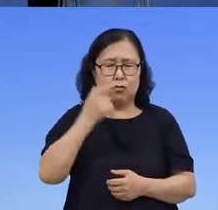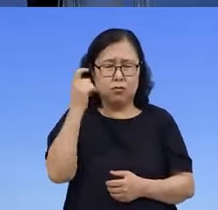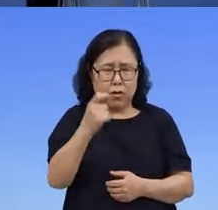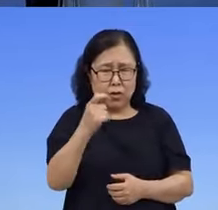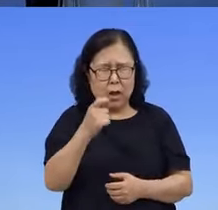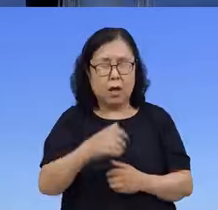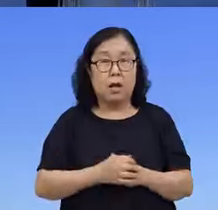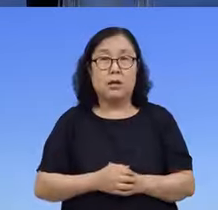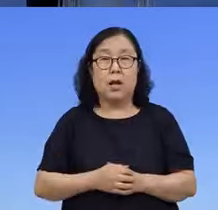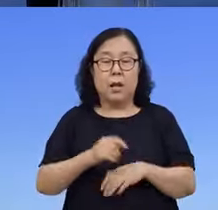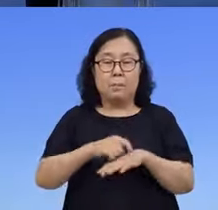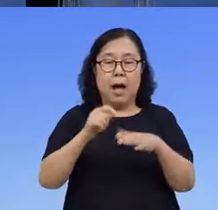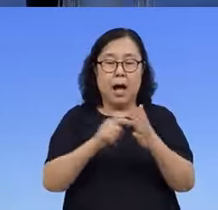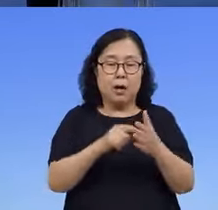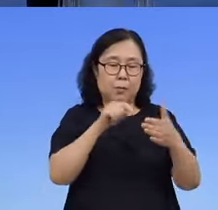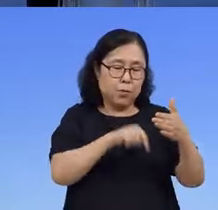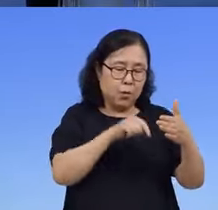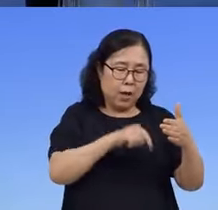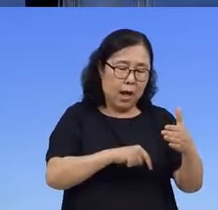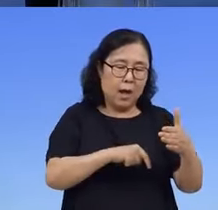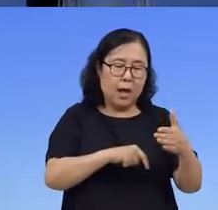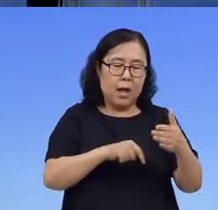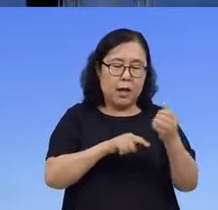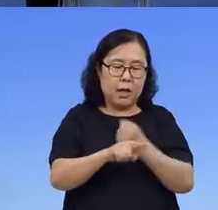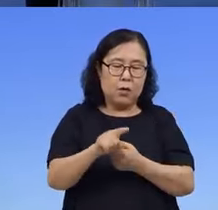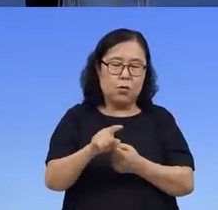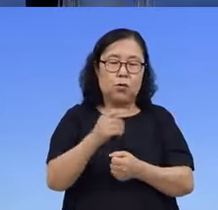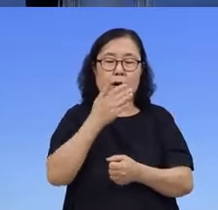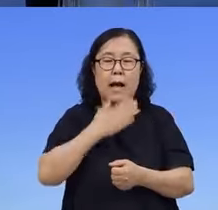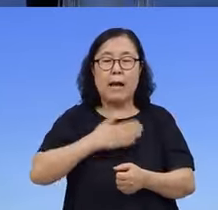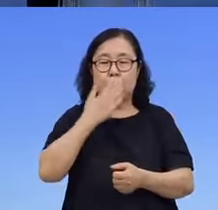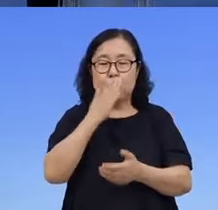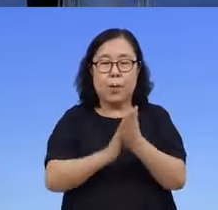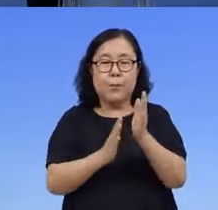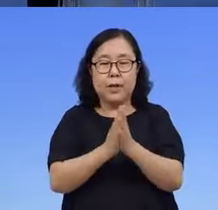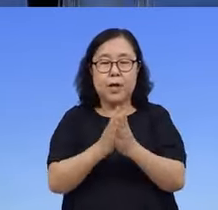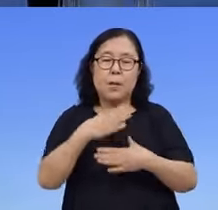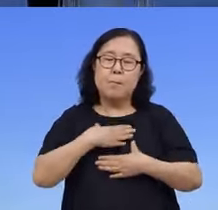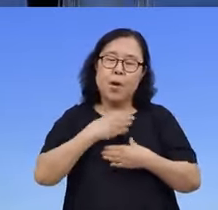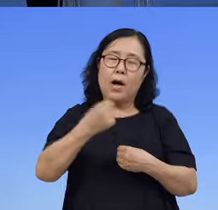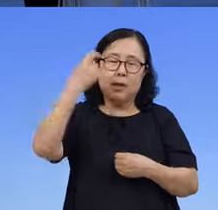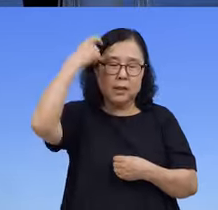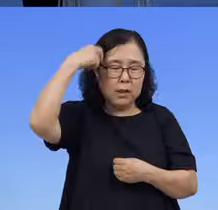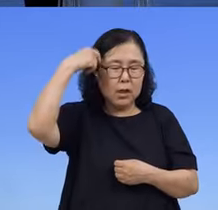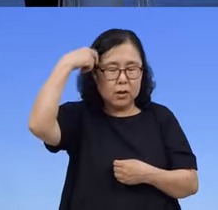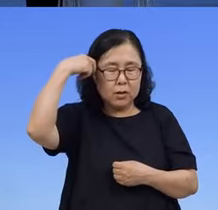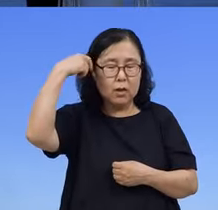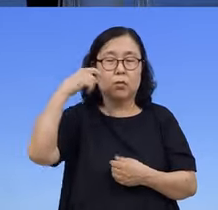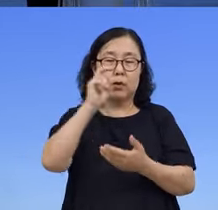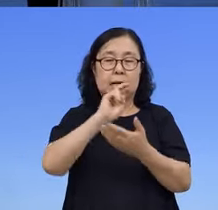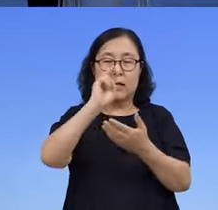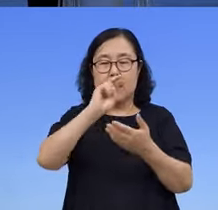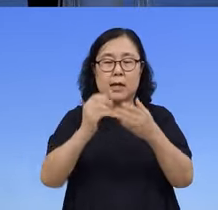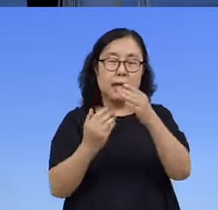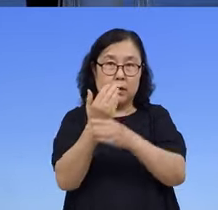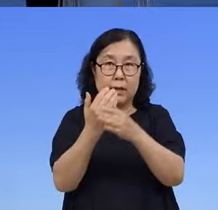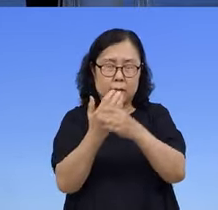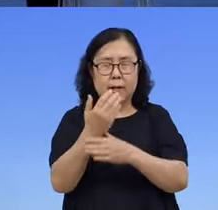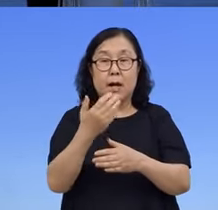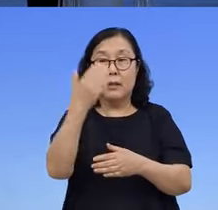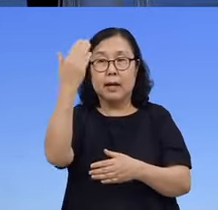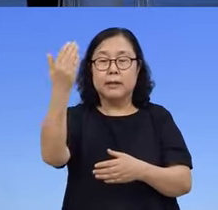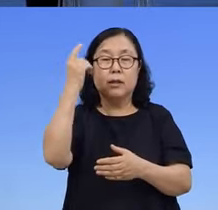내려오는데 마음 한켠에서 이유를 알 수 없는 평안이 느껴지며 찬양이 흥얼거려지는 것입니다. 우리가 몇 주 전에 불렀던 그